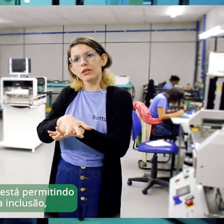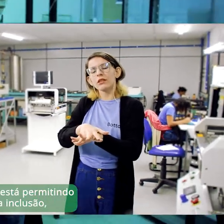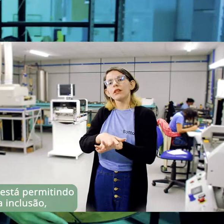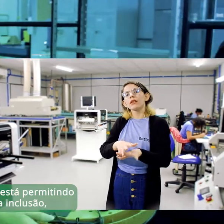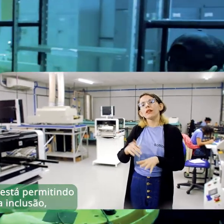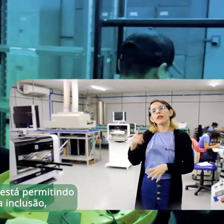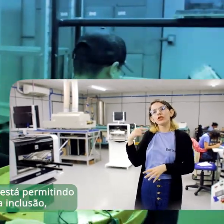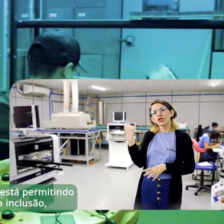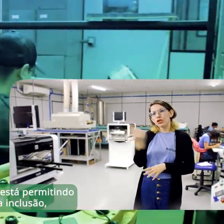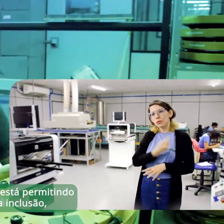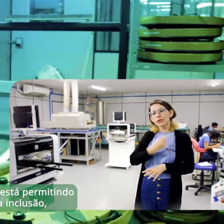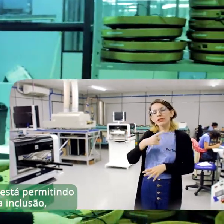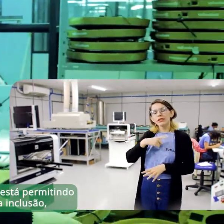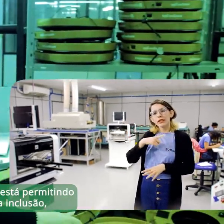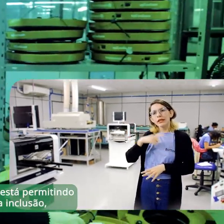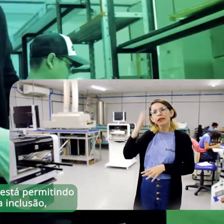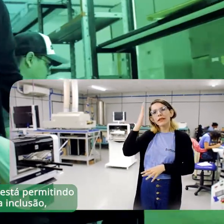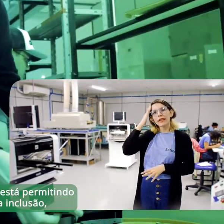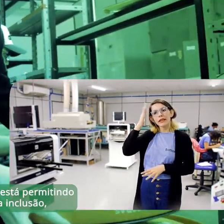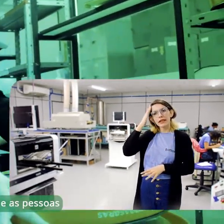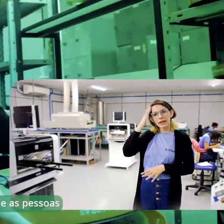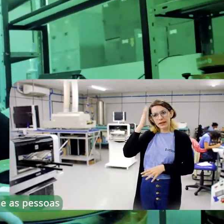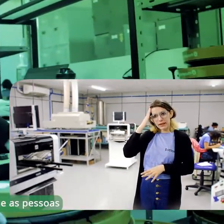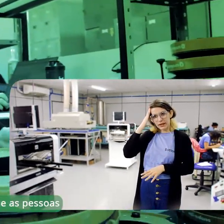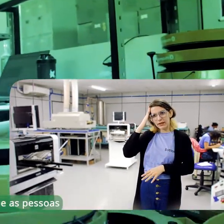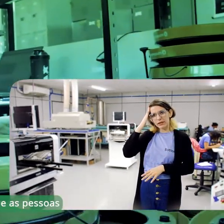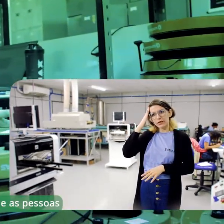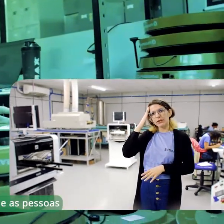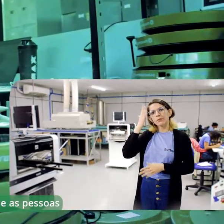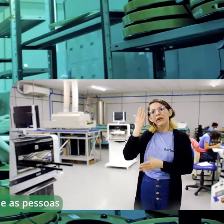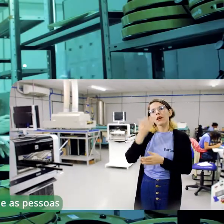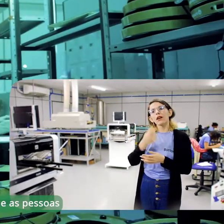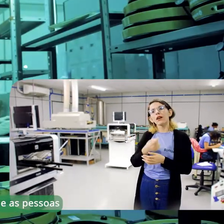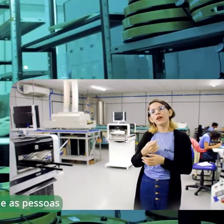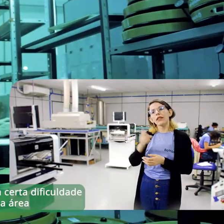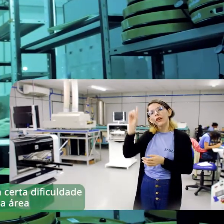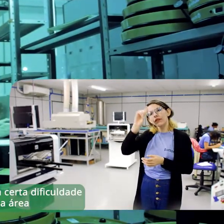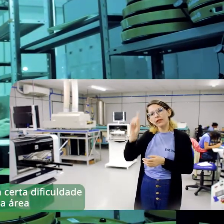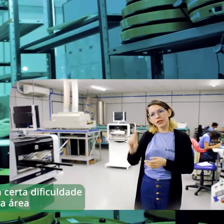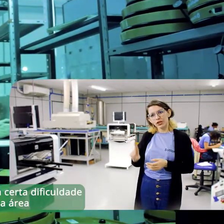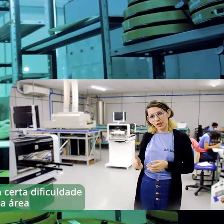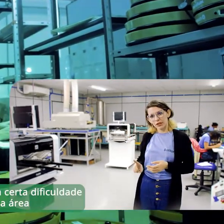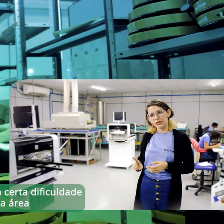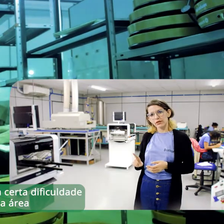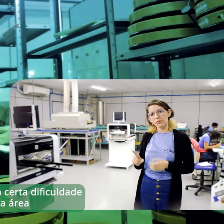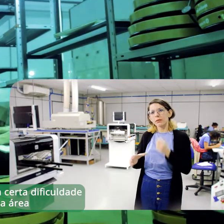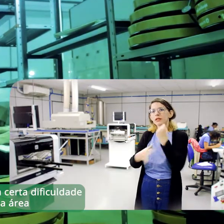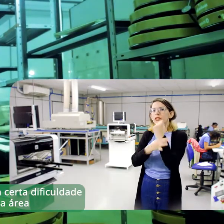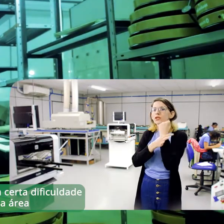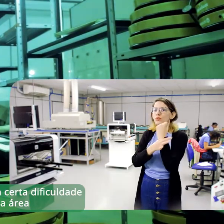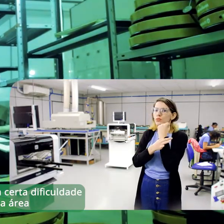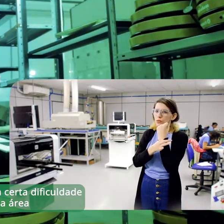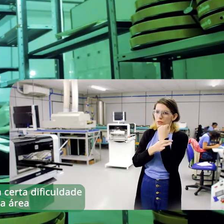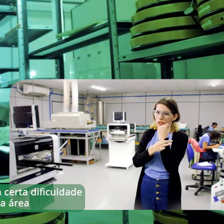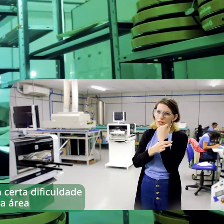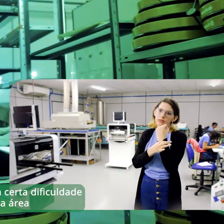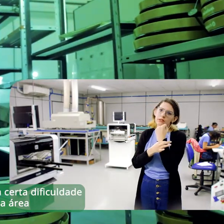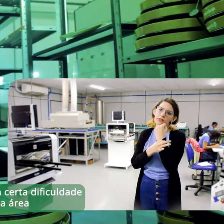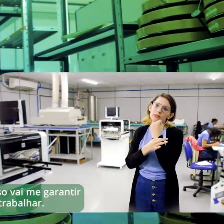permitindo e garantindo essa inclusão, porque sabemos que as pessoas com deficiência têm uma certa dificuldade de conseguir a área na